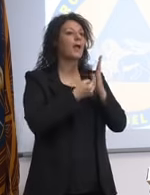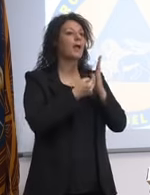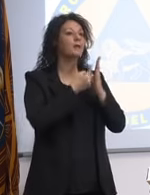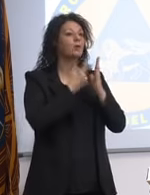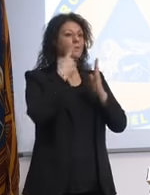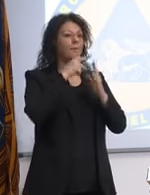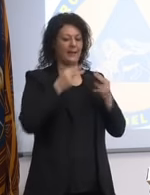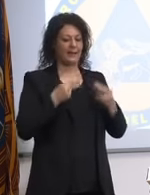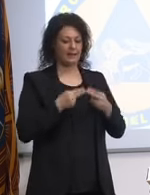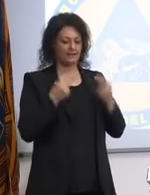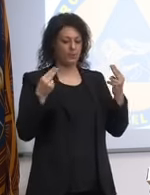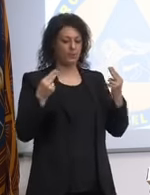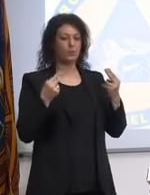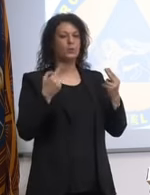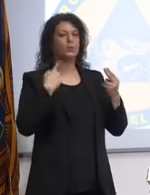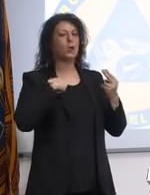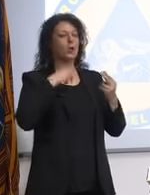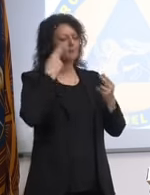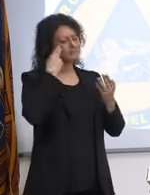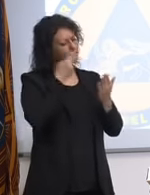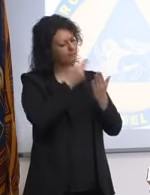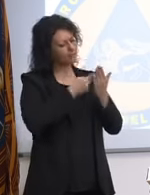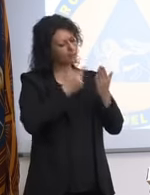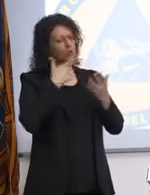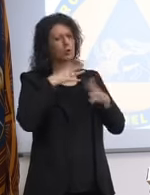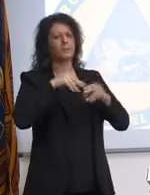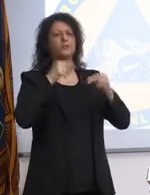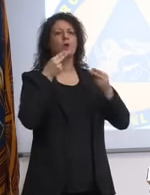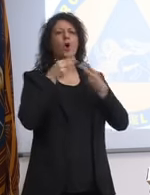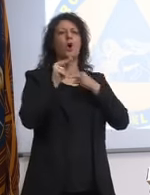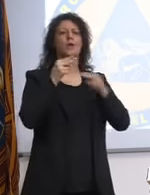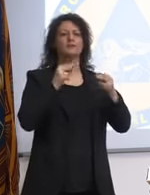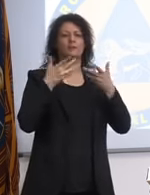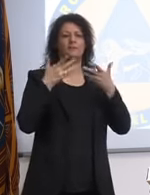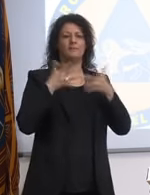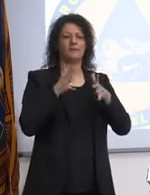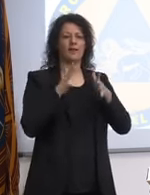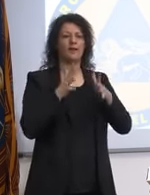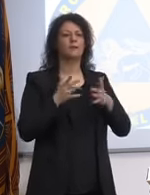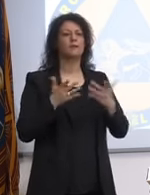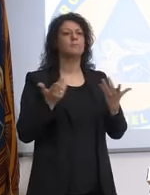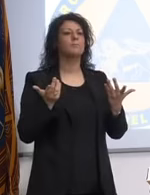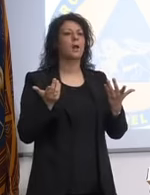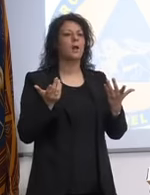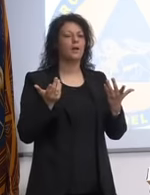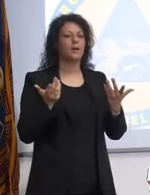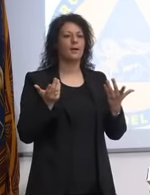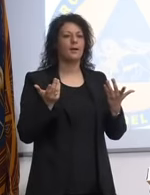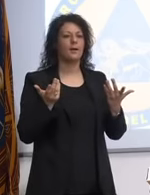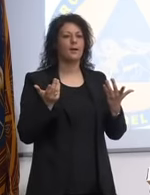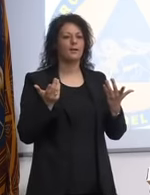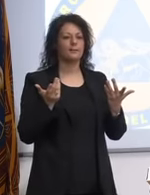fatto delle correzioni, però vi dico anche la verità, dovrei vedere domani